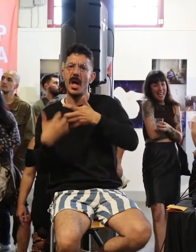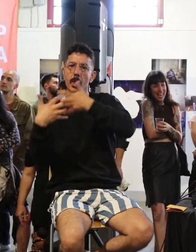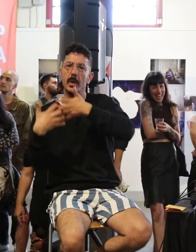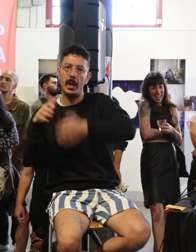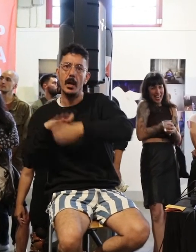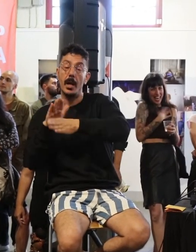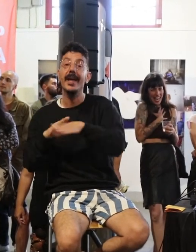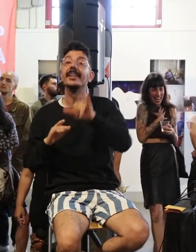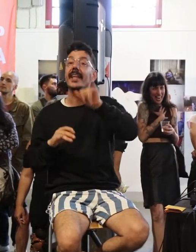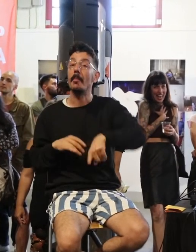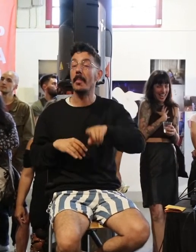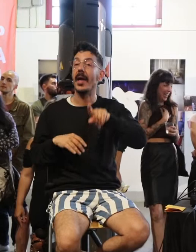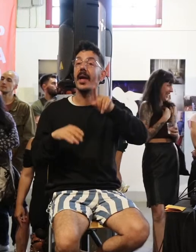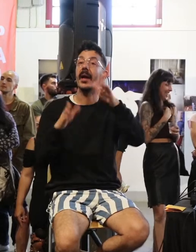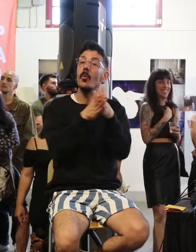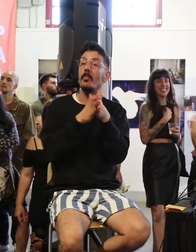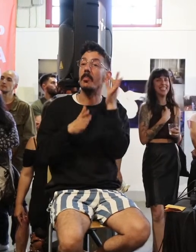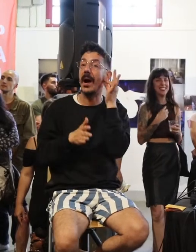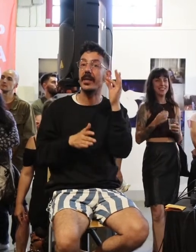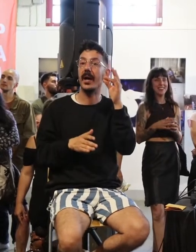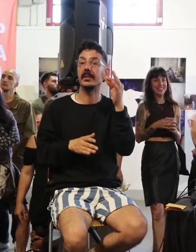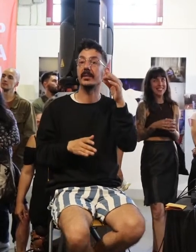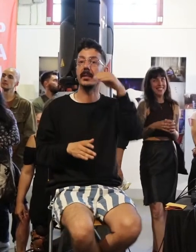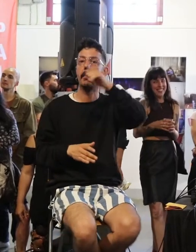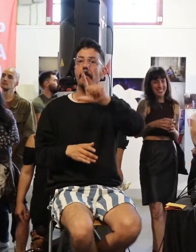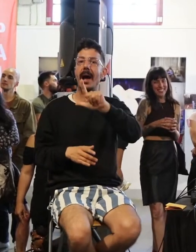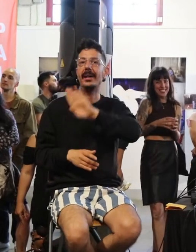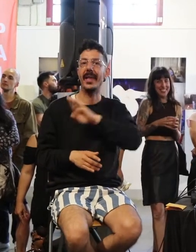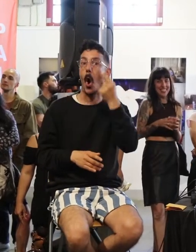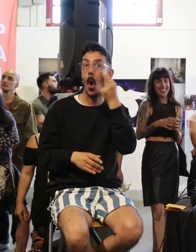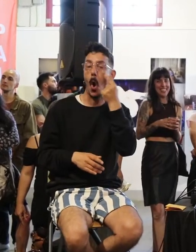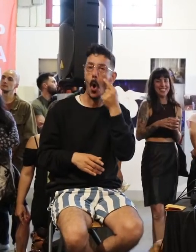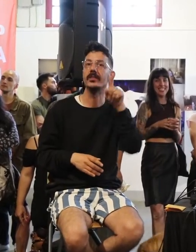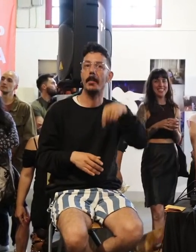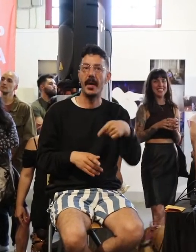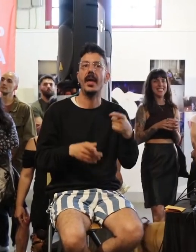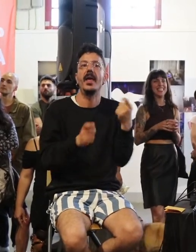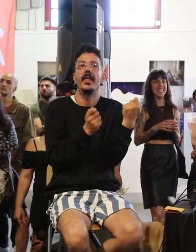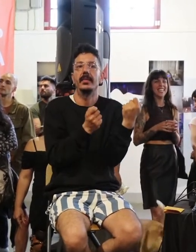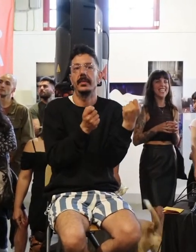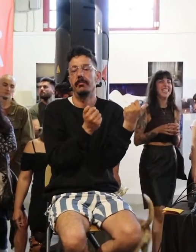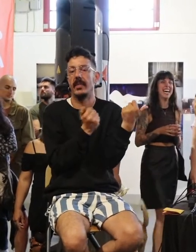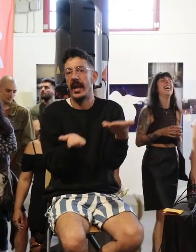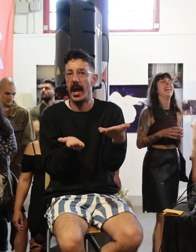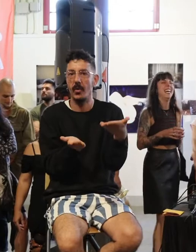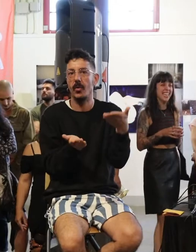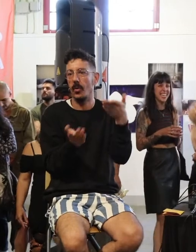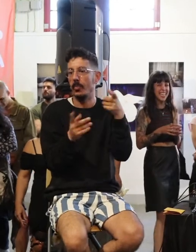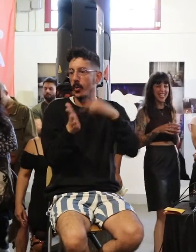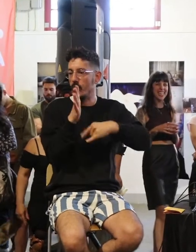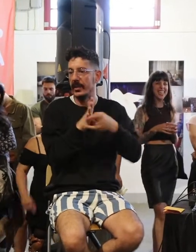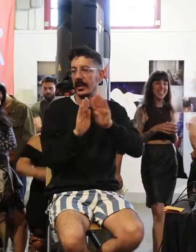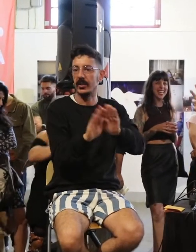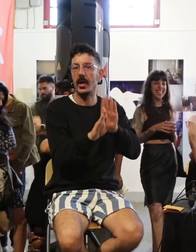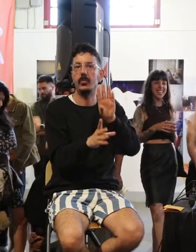han regalat un trosset del seu projecte brutal, que és quasi la nostra mare bastarda, que no sabíem què teníem,